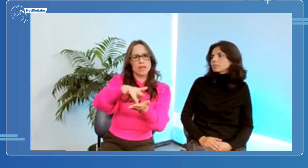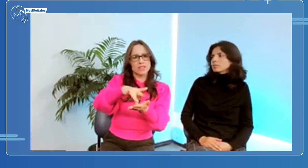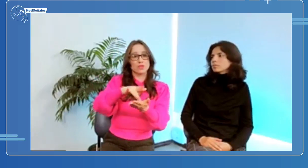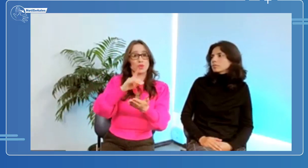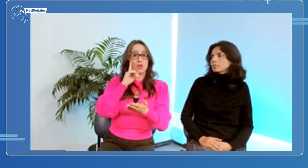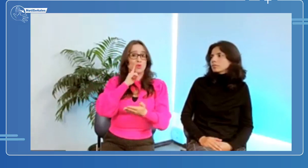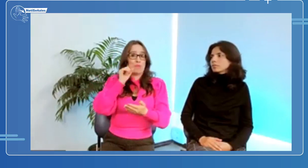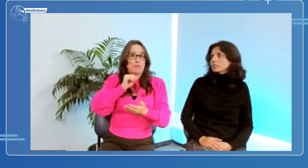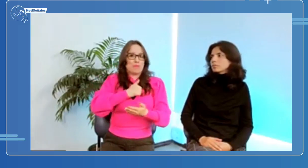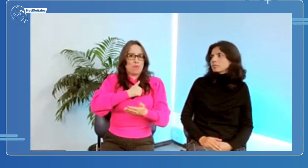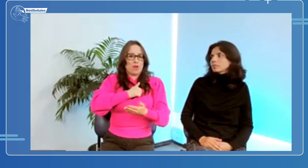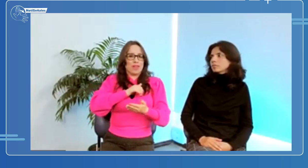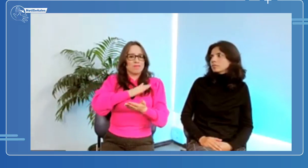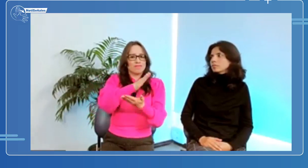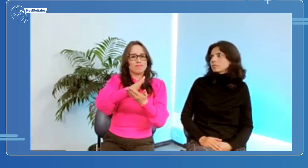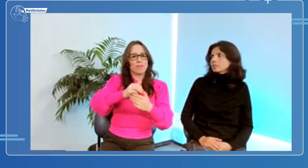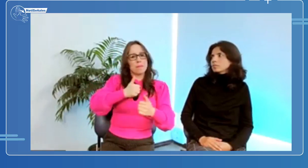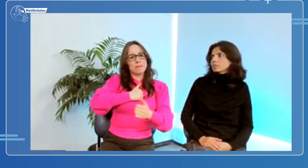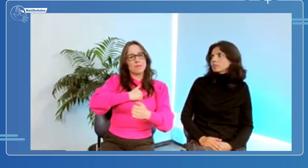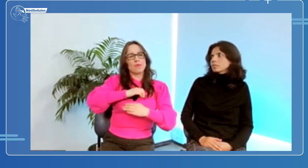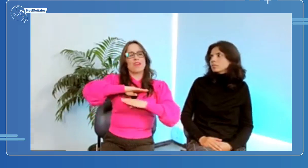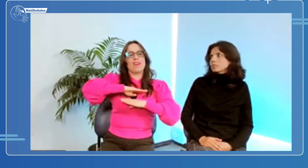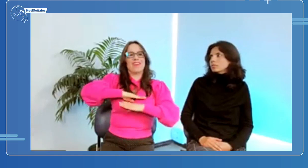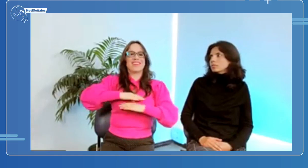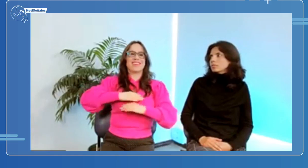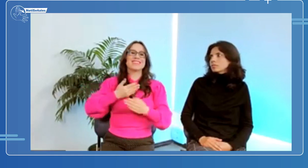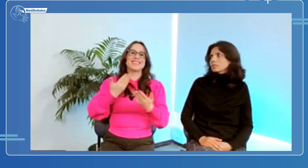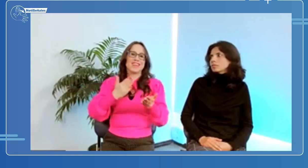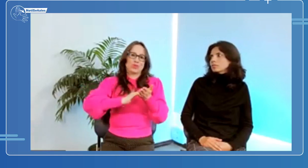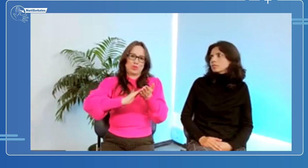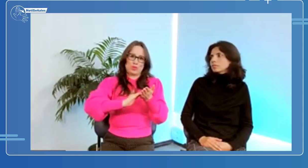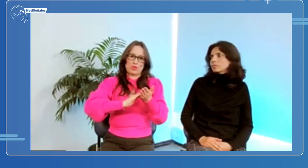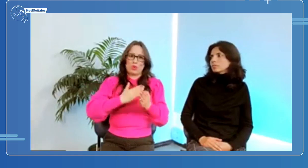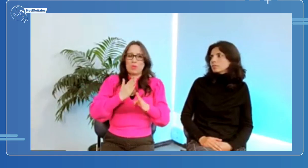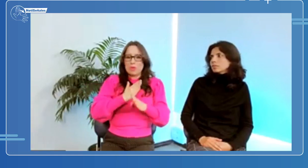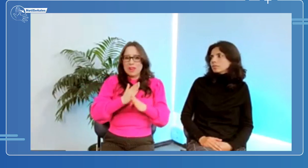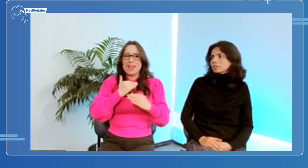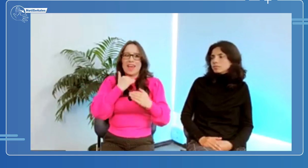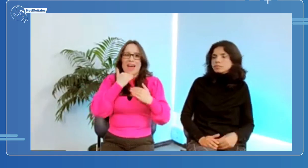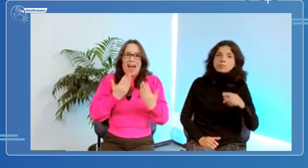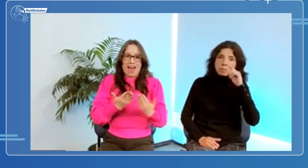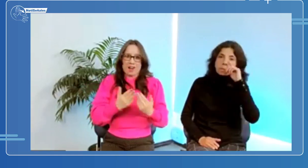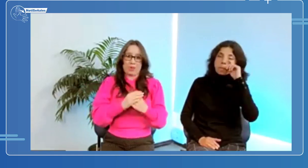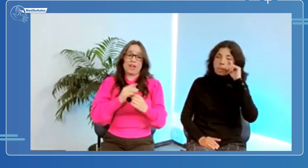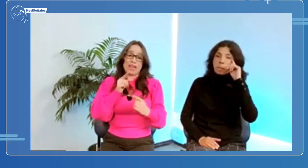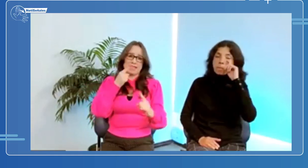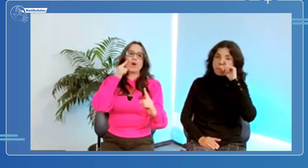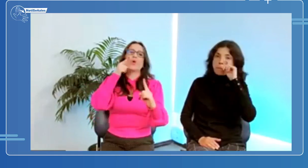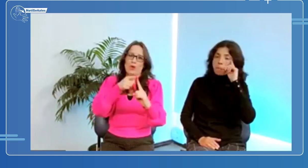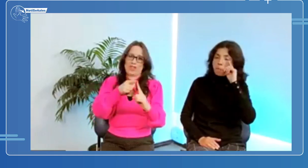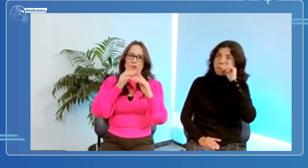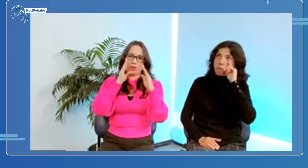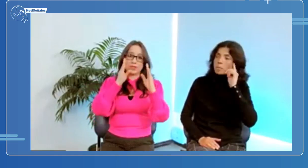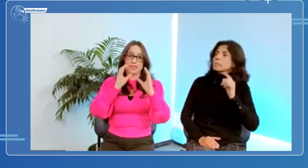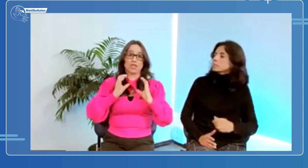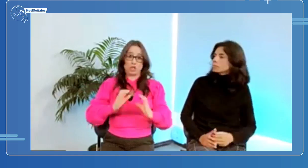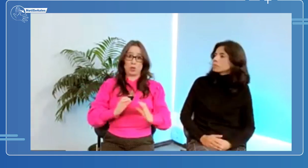sepan a dónde deben ir, en dónde está ubicada la entidad a donde tienen que recurrir para que puedan solucionar como